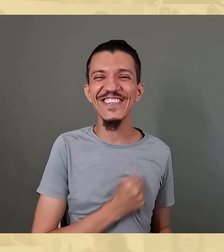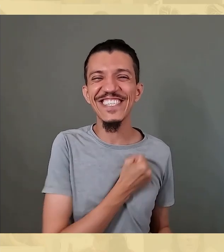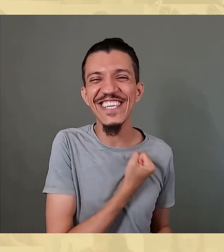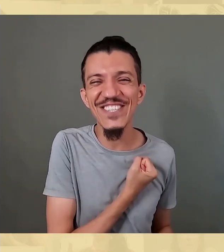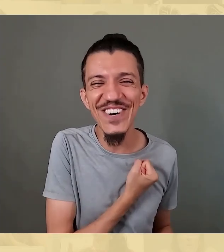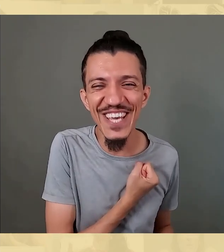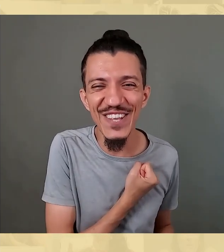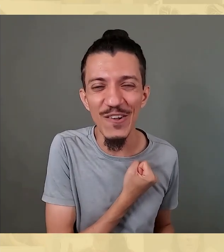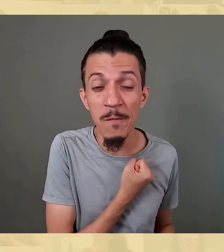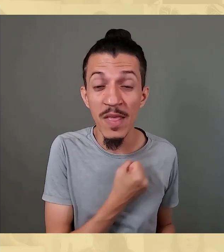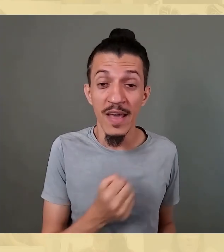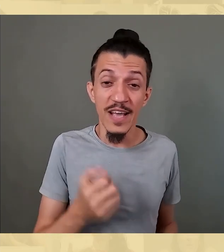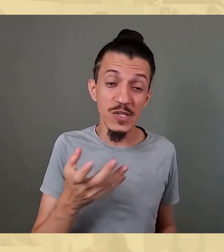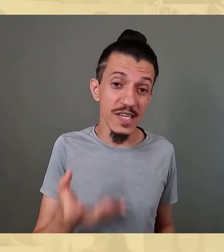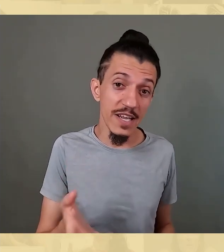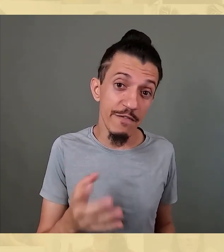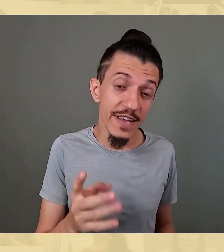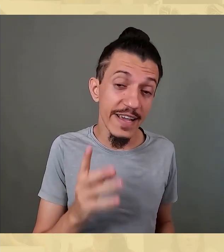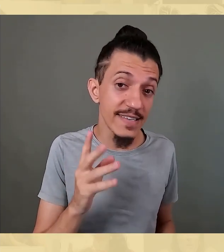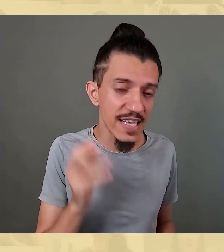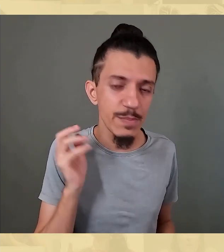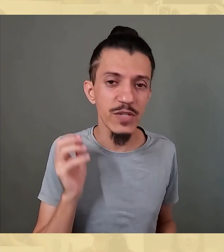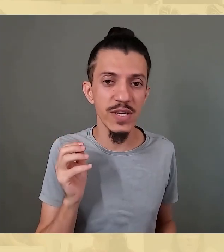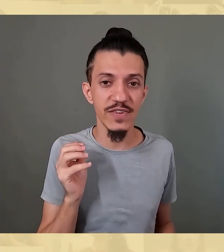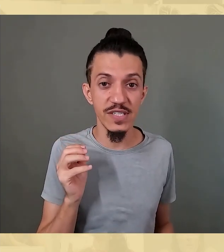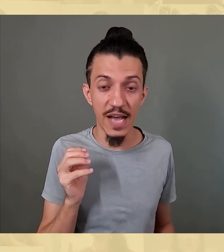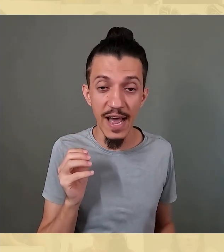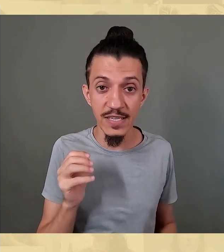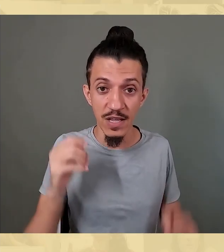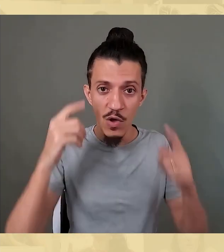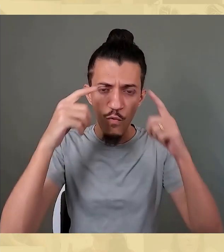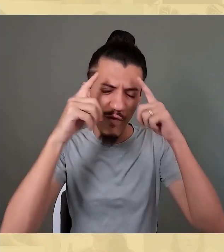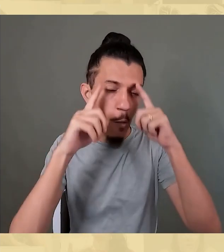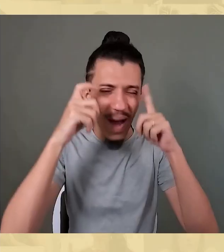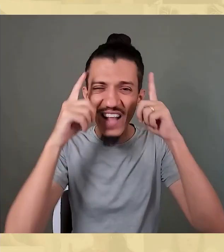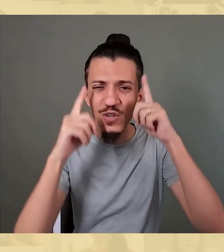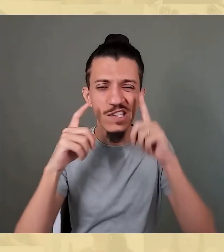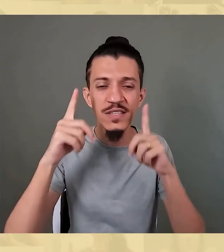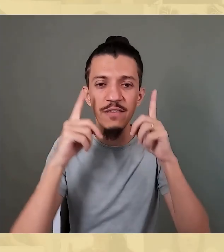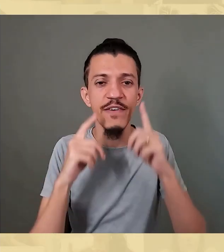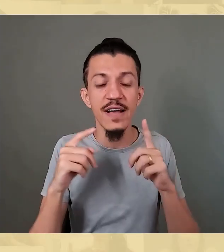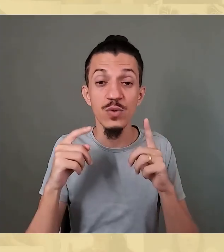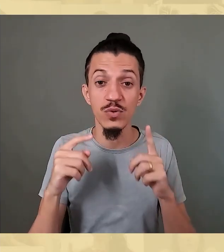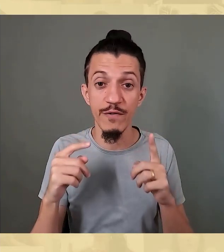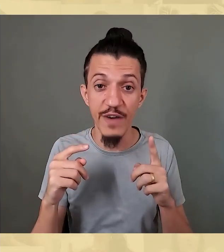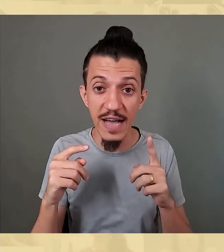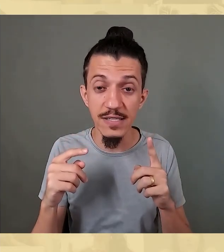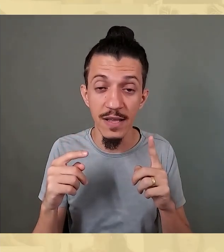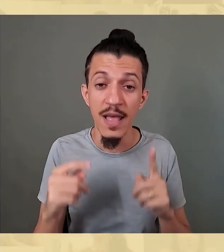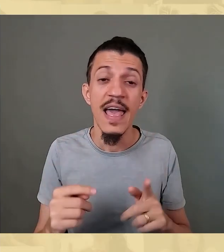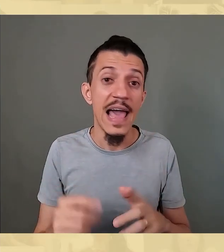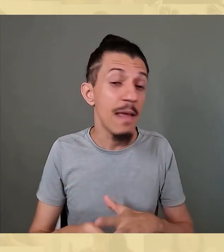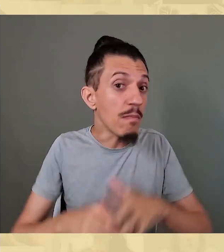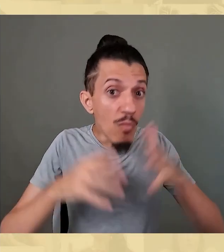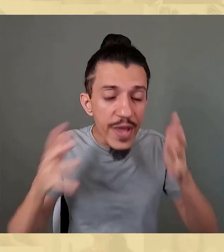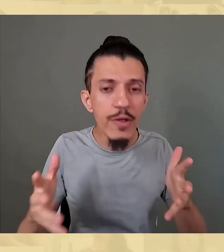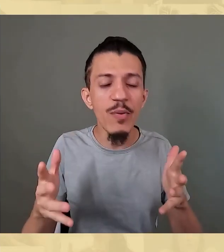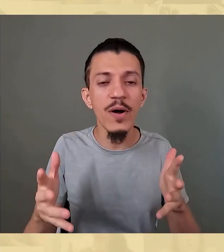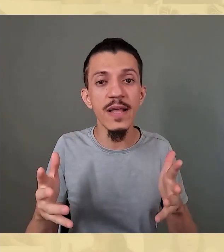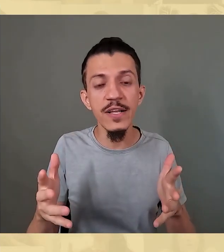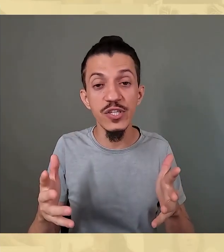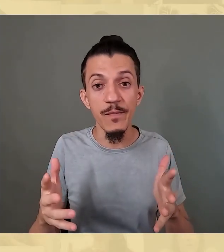ódio assim, sorrindo. Isso significa que as expressões faciais, o formato sim que você faz com a sua face, ela é